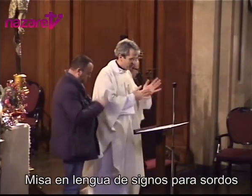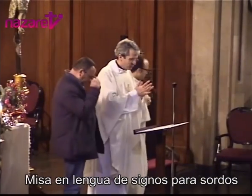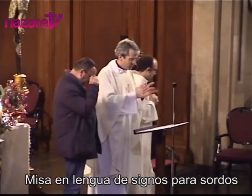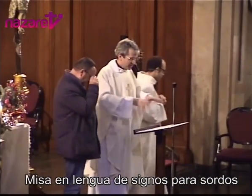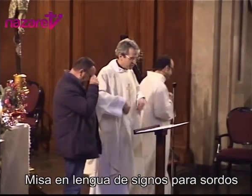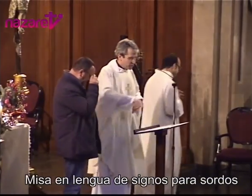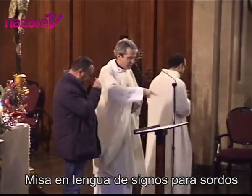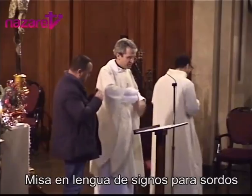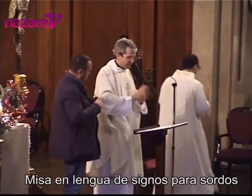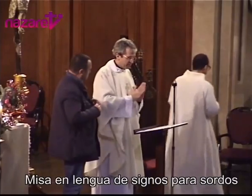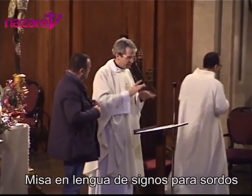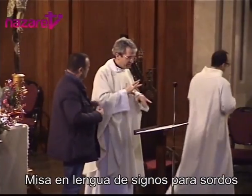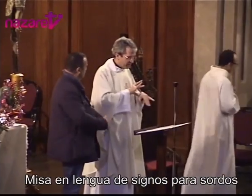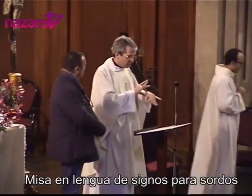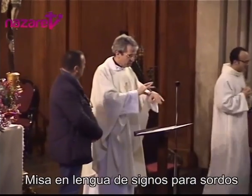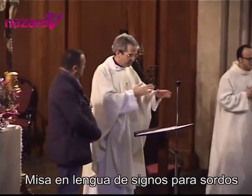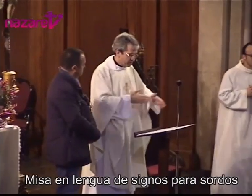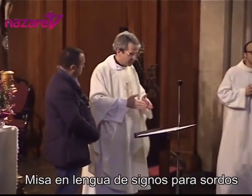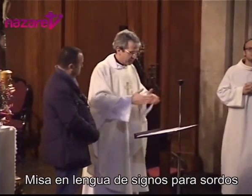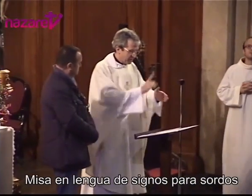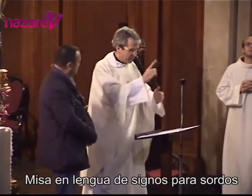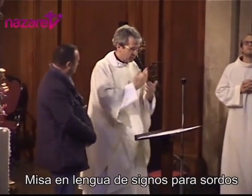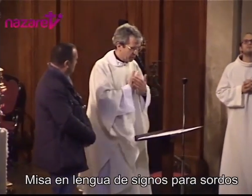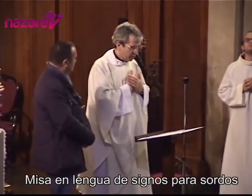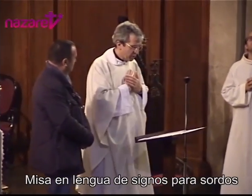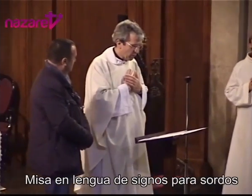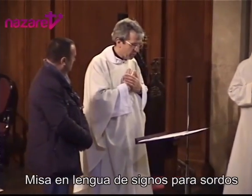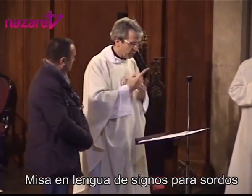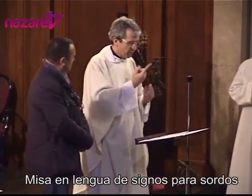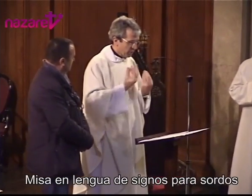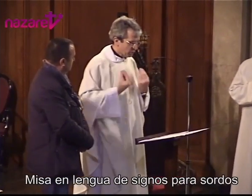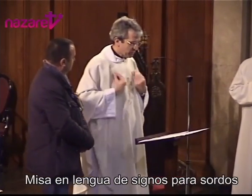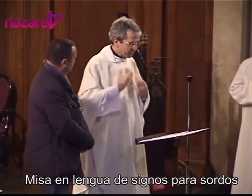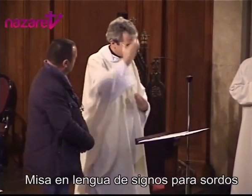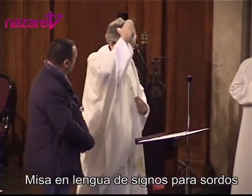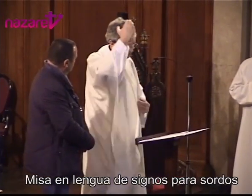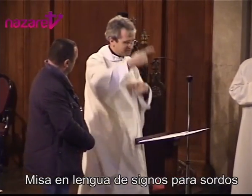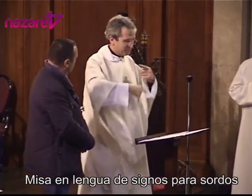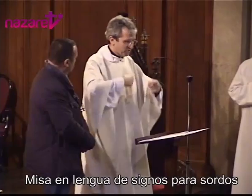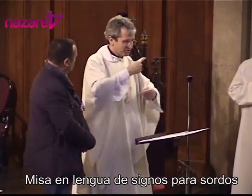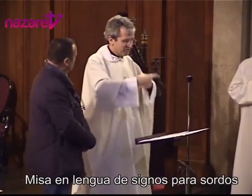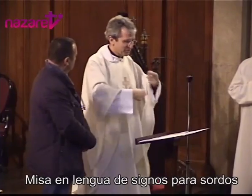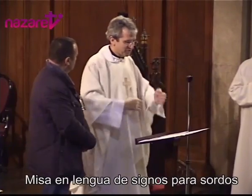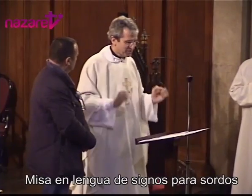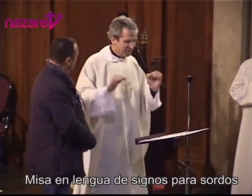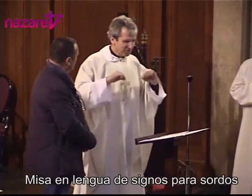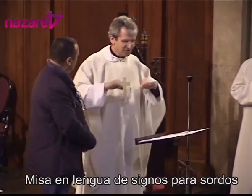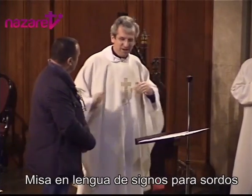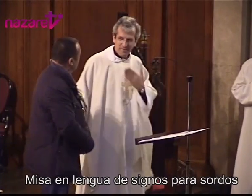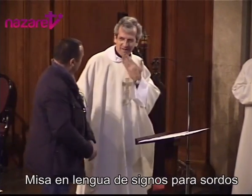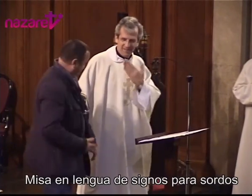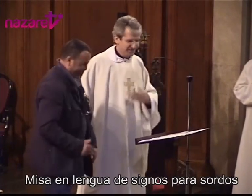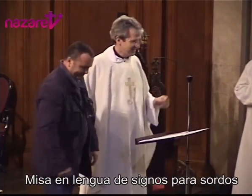Señor Jesús, escucha nuestra oración y condúcenos por el camino de tu amor. Tú que vives y reinas por los siglos de los